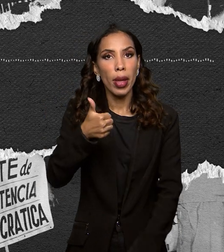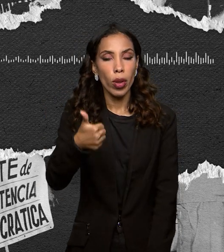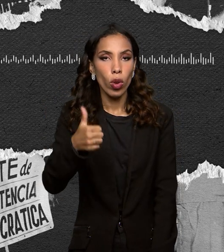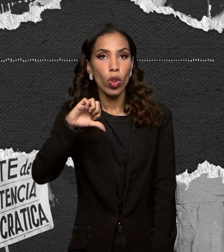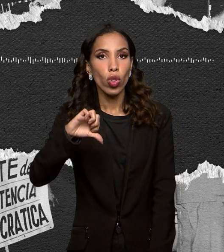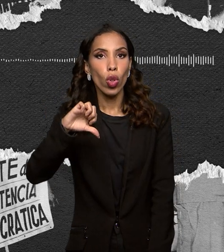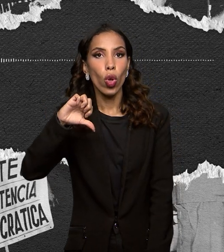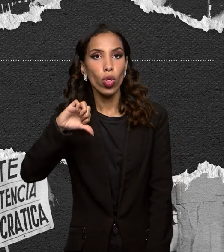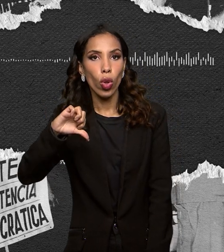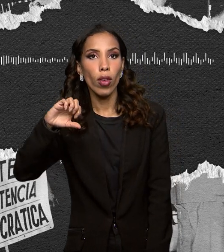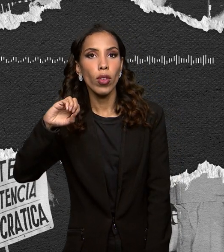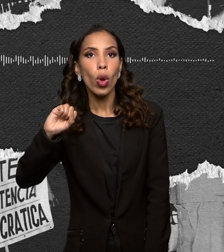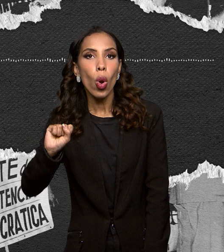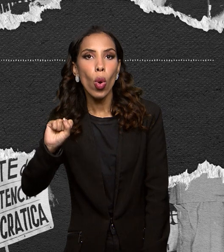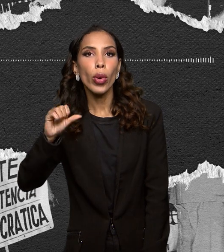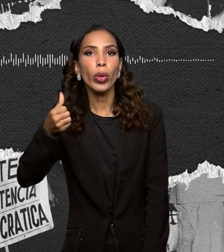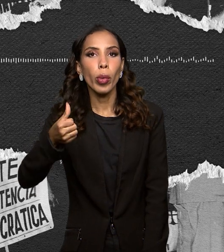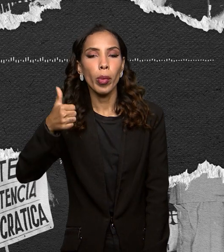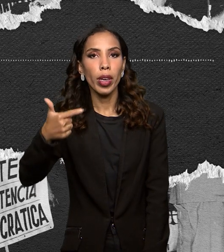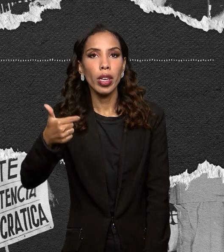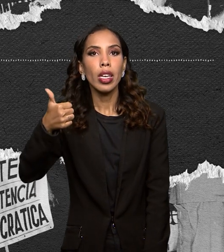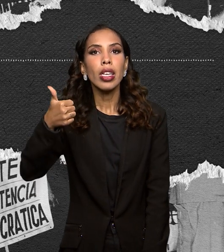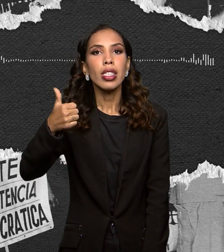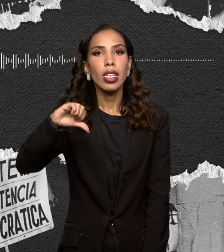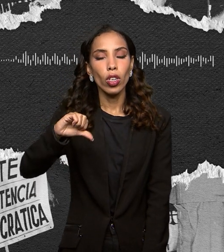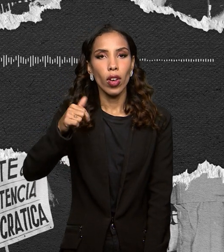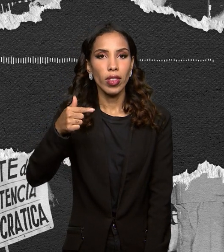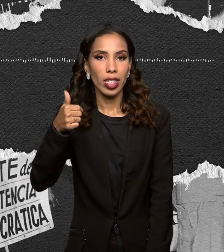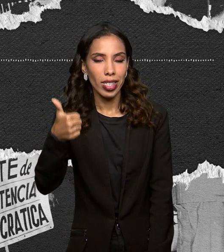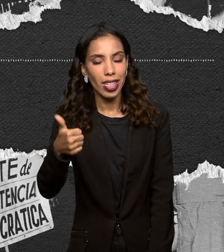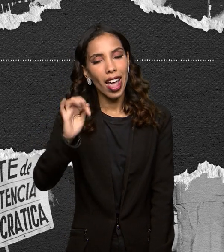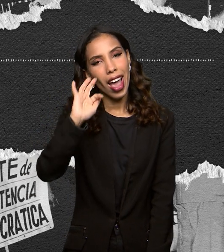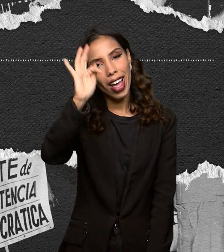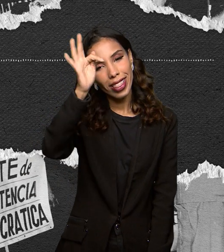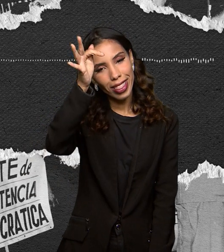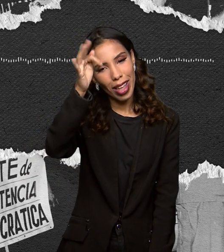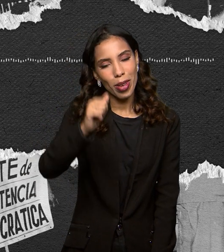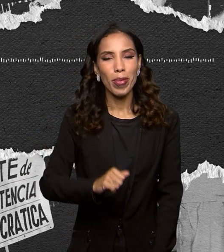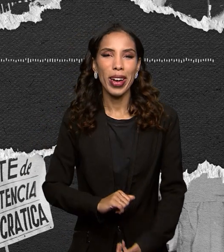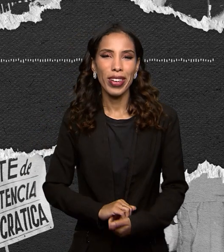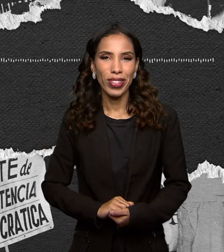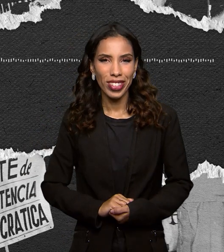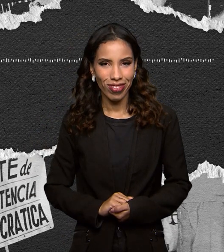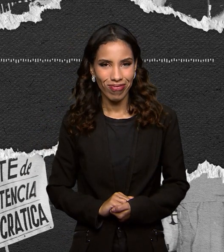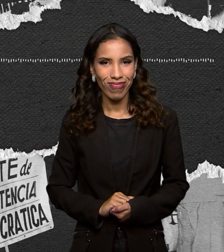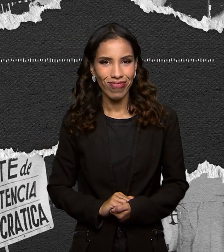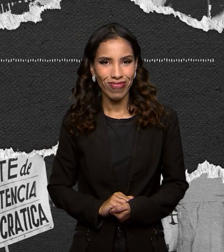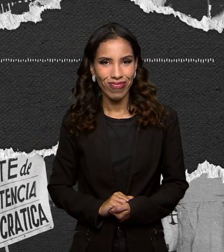619-9862-1971. Até a próxima!